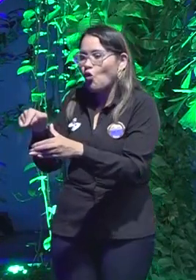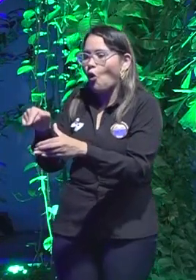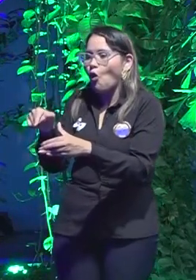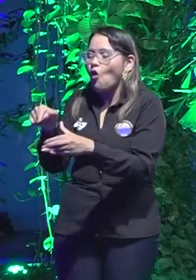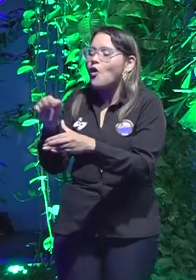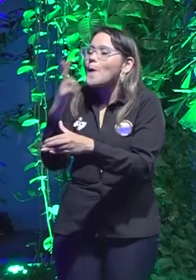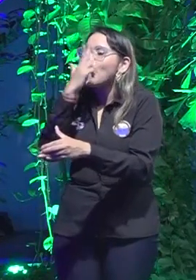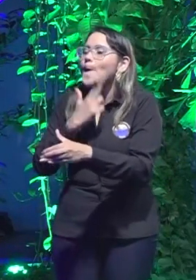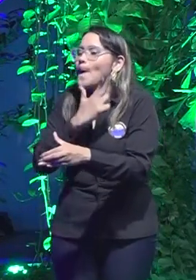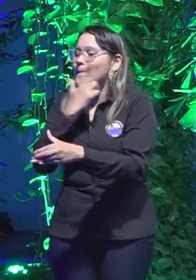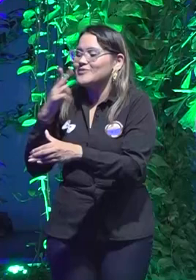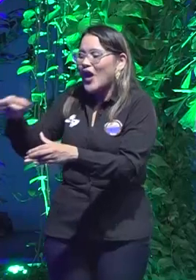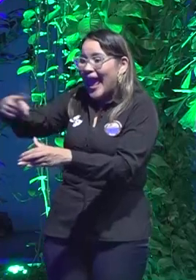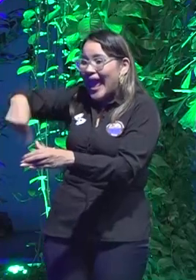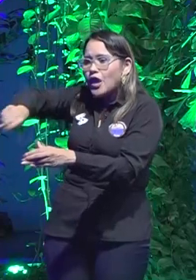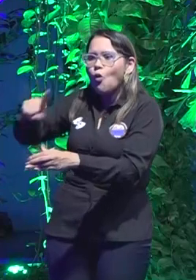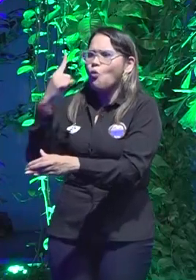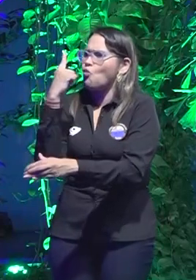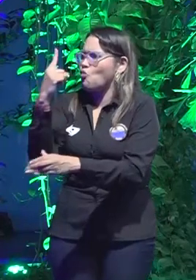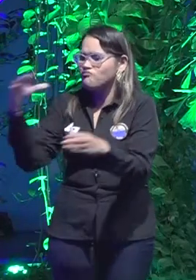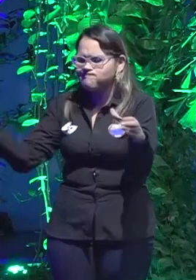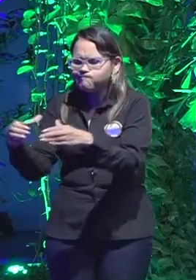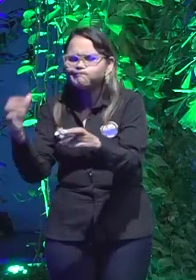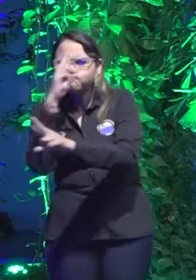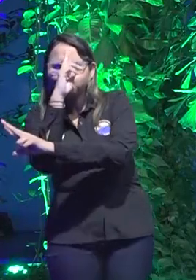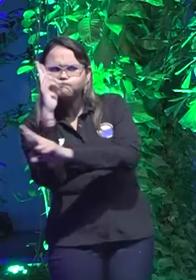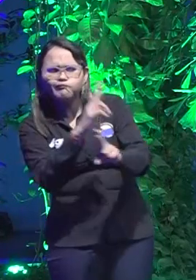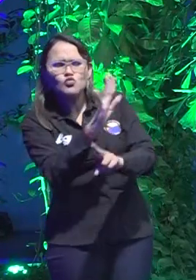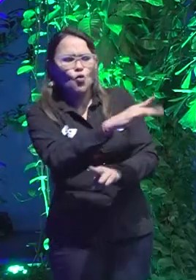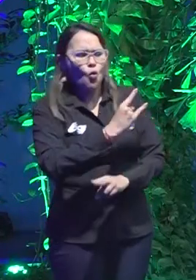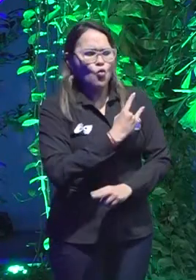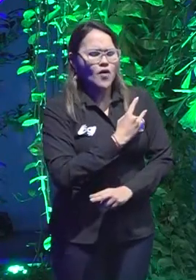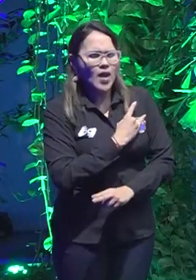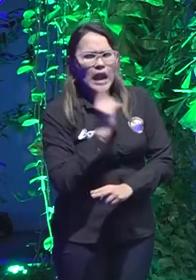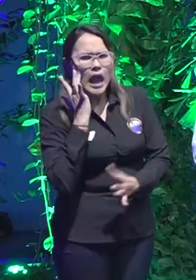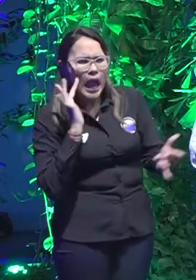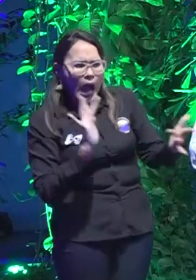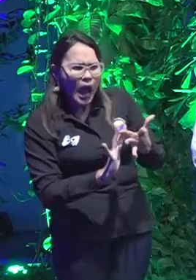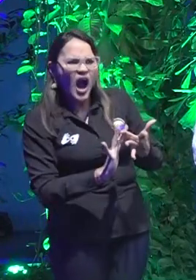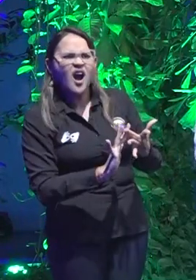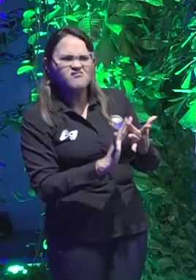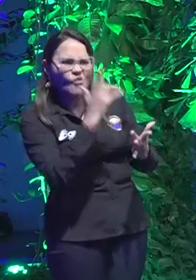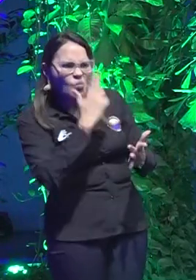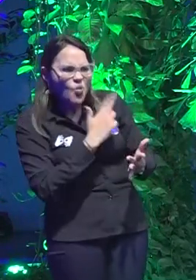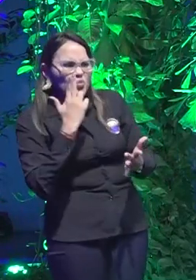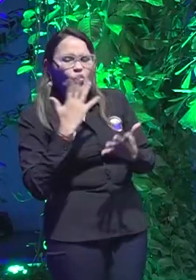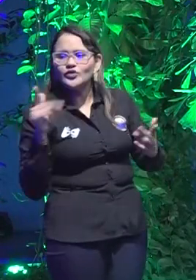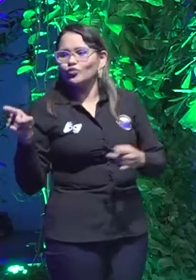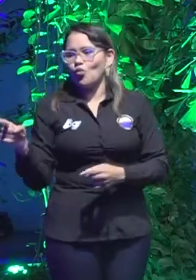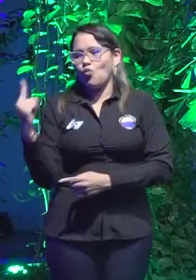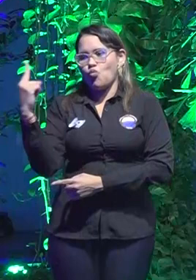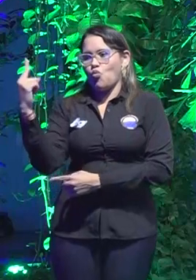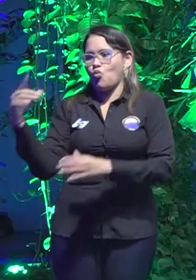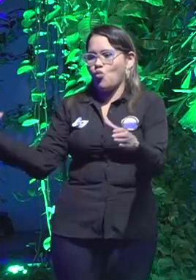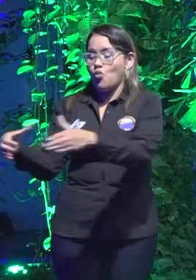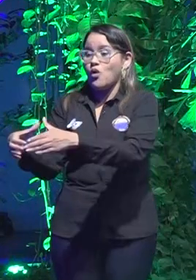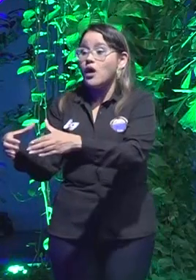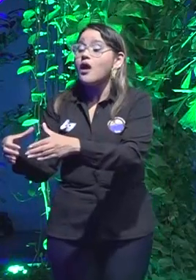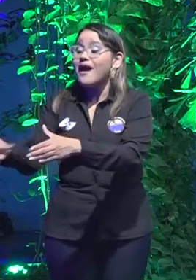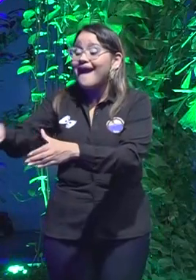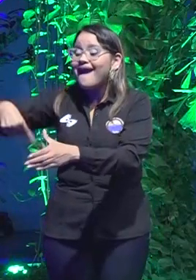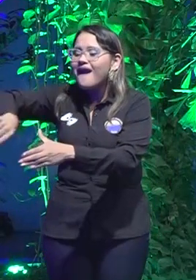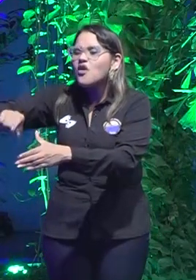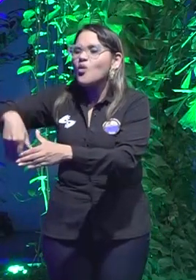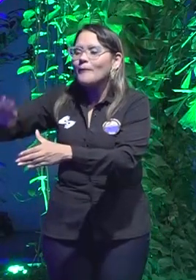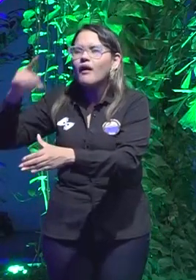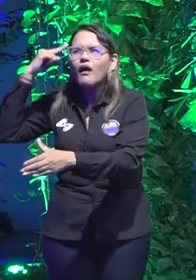espíritu emprendedor en la educación superior y lo entiende desde una perspectiva de lo que tiene que ver con lo que se